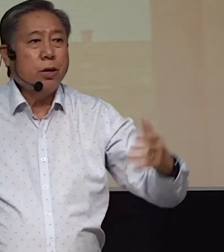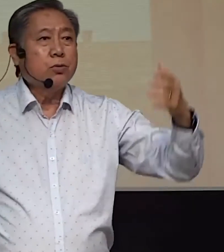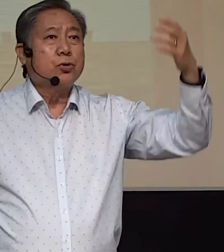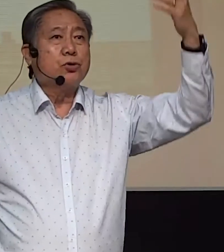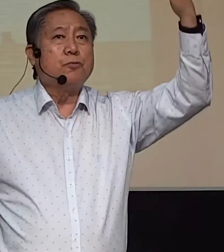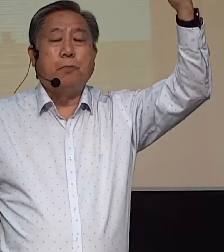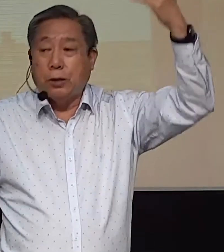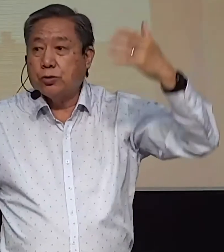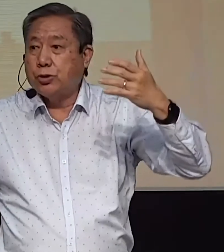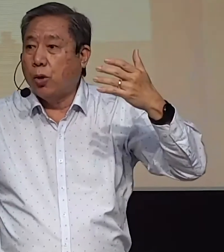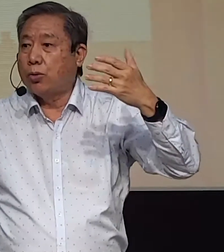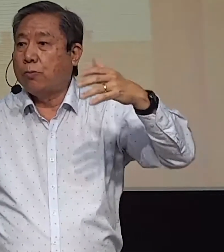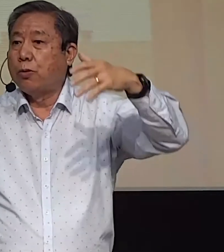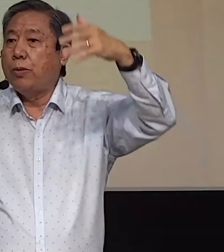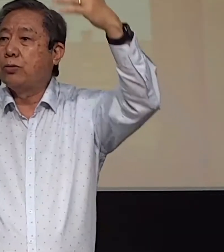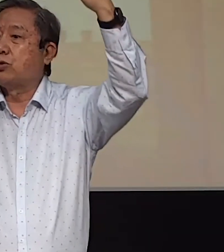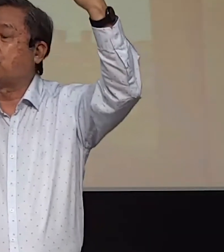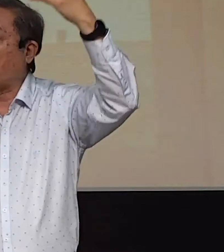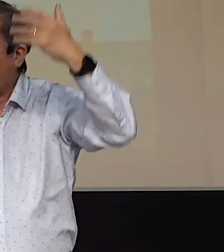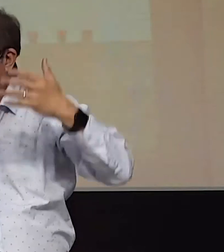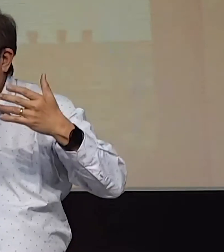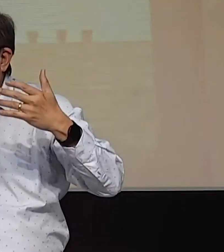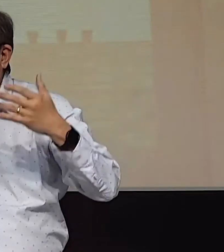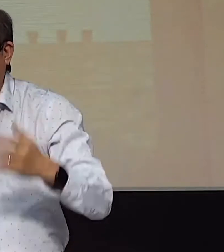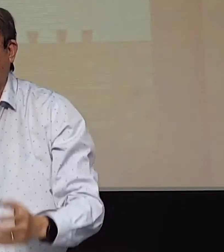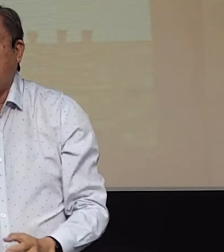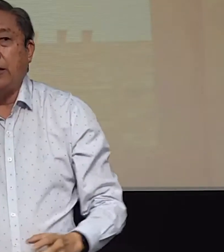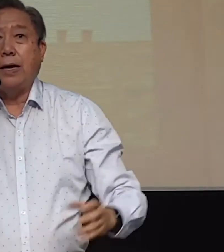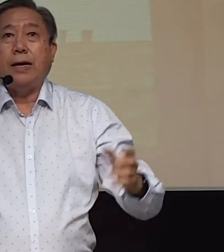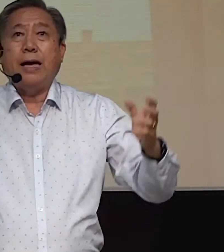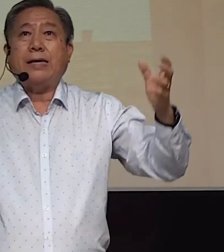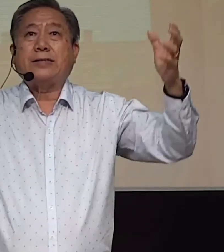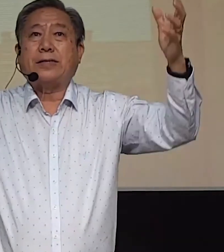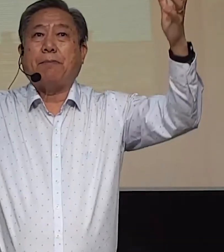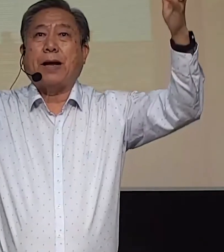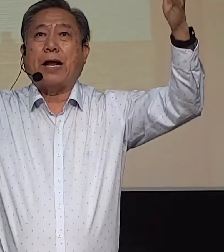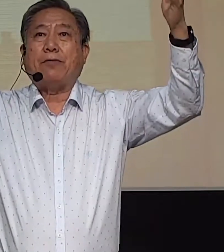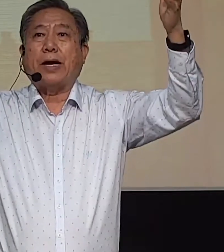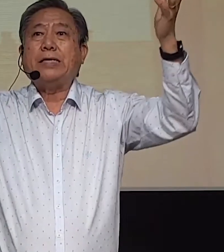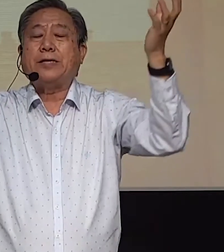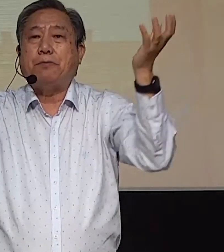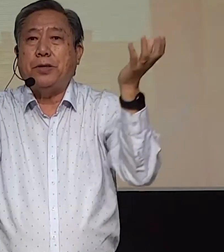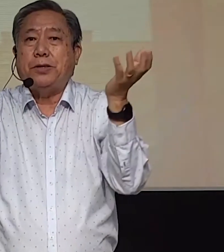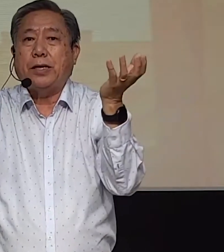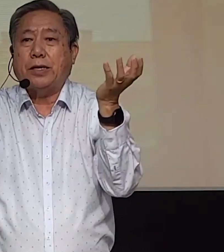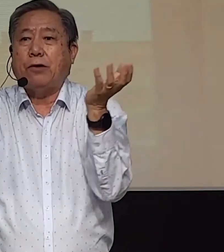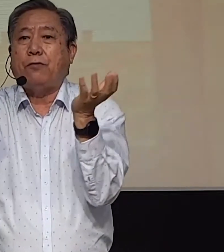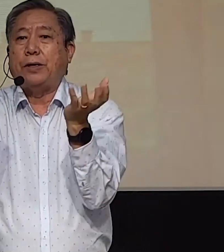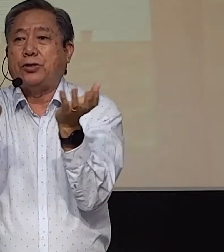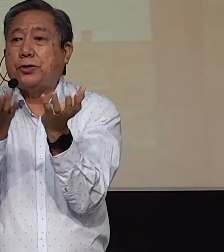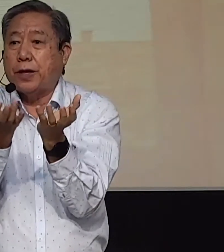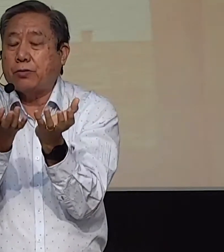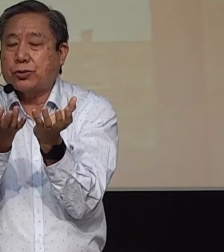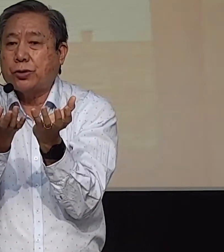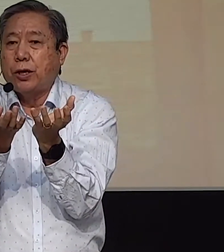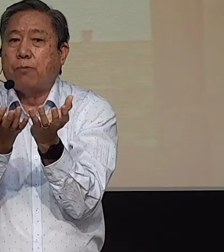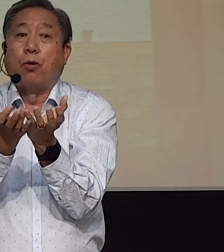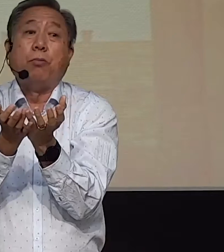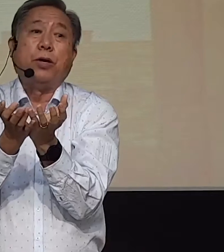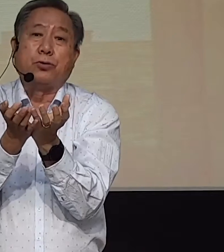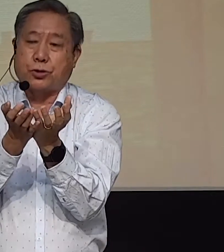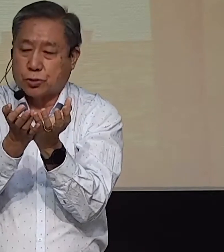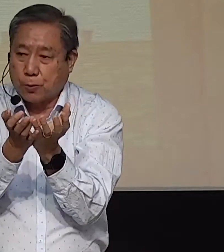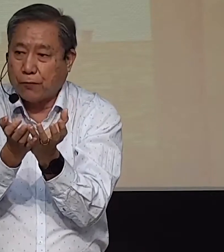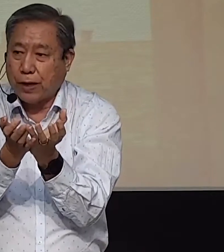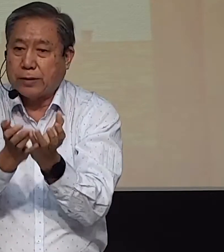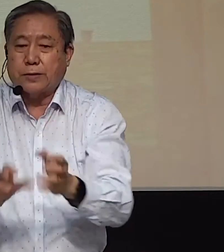por meio dos bicos de ouro, por meio dos profetas, e essa palavra recebida que vem de Deus, por